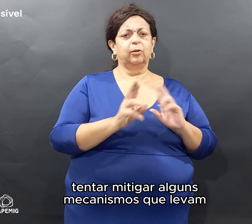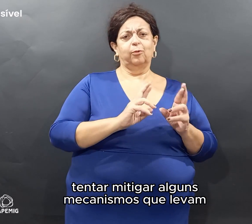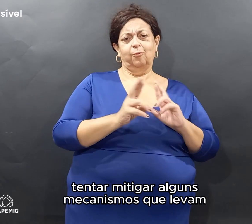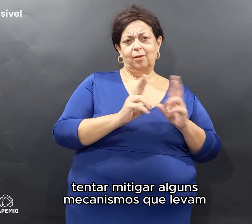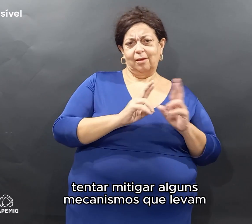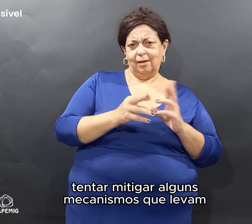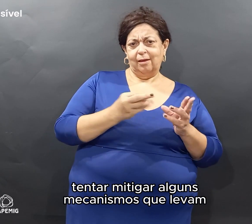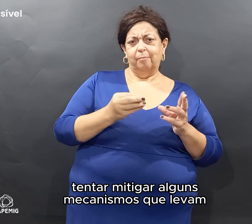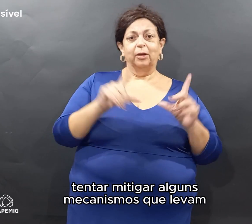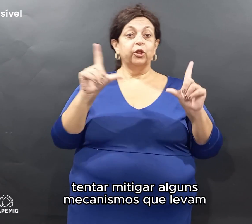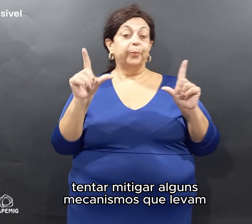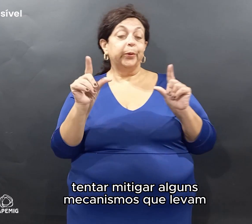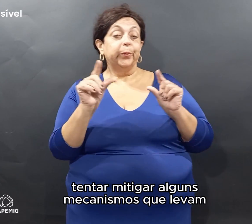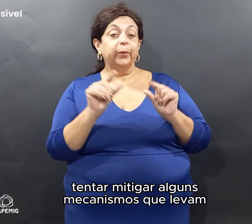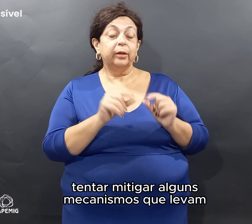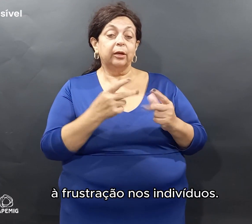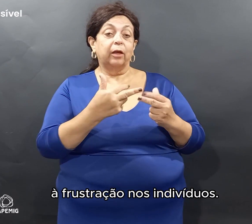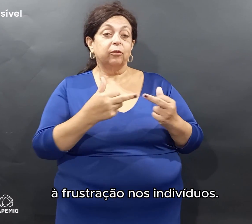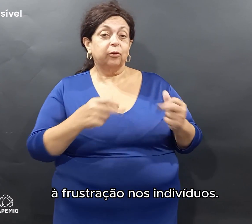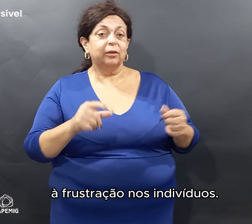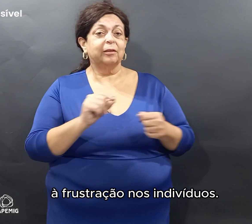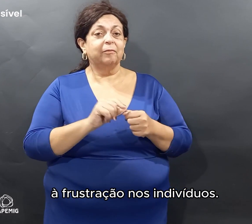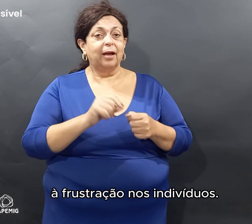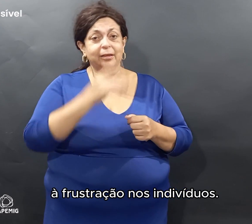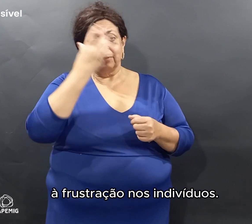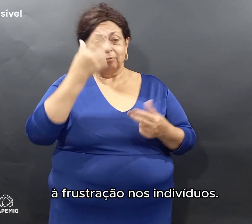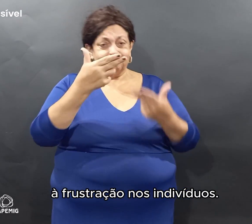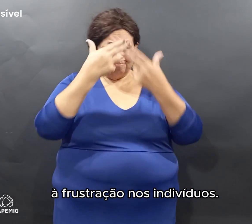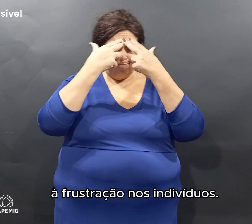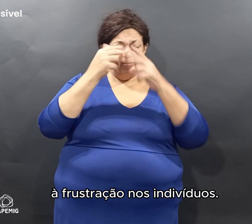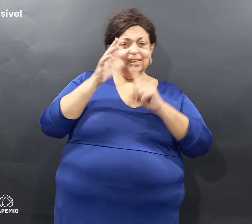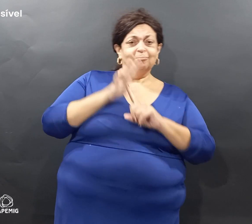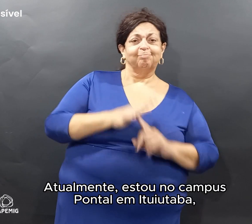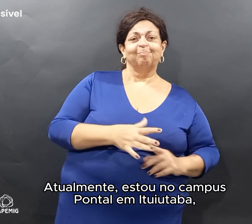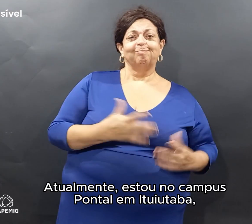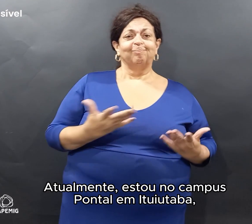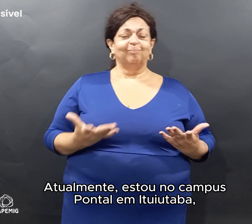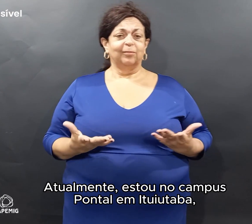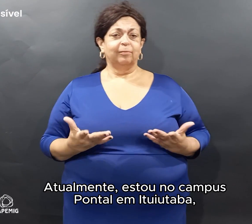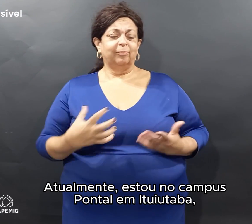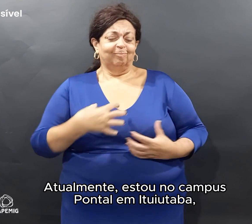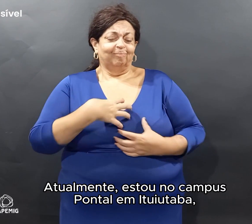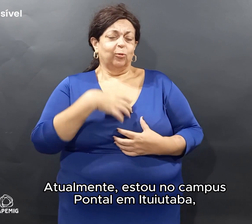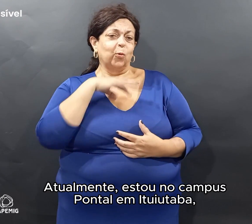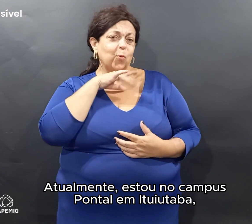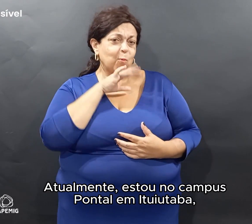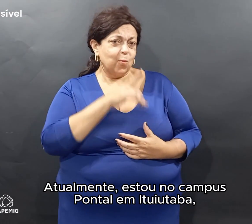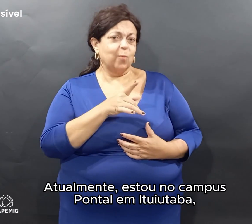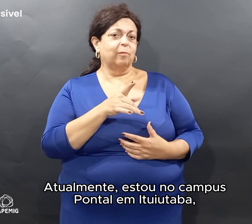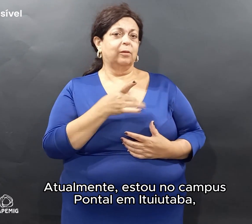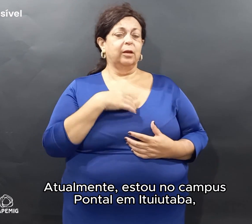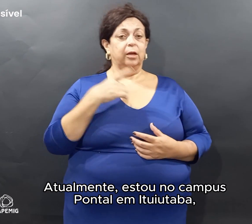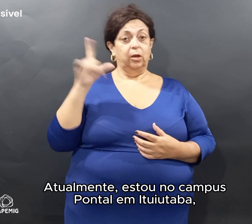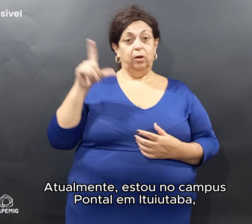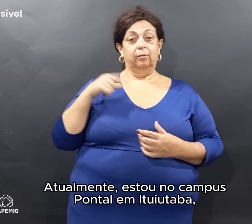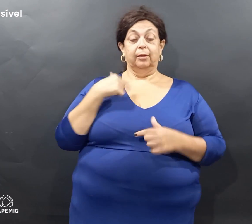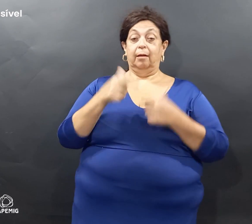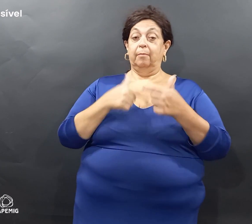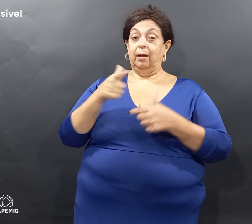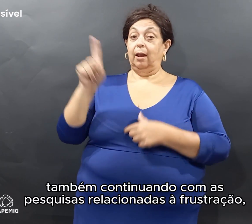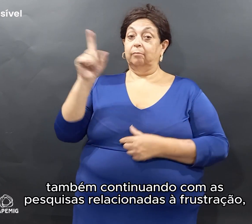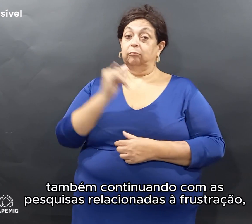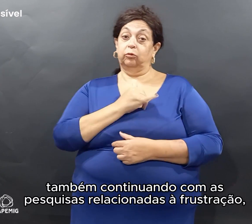tentar mitigar alguns mecanismos que levam à frustração nos indivíduos. Atualmente eu estou no campus do Pontal, em